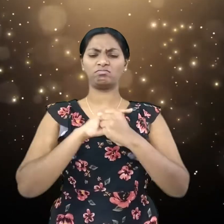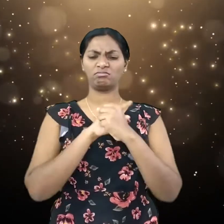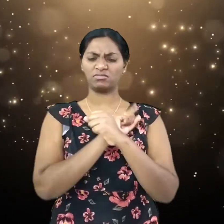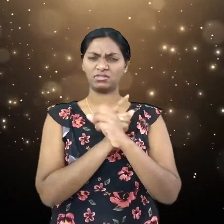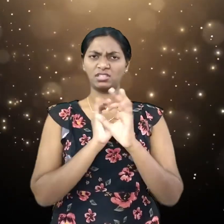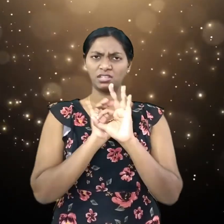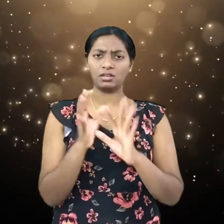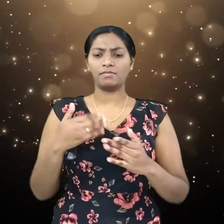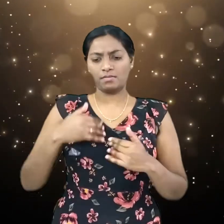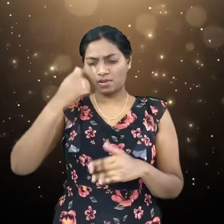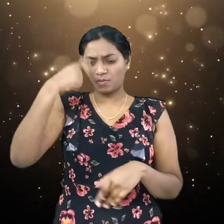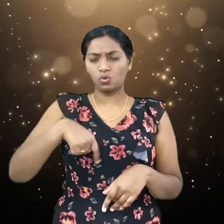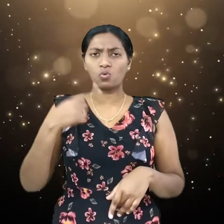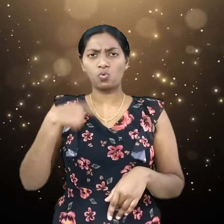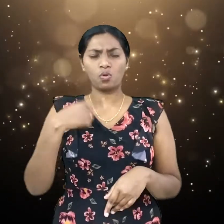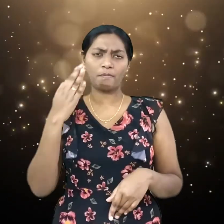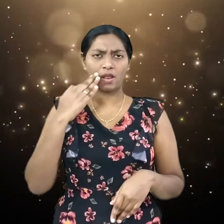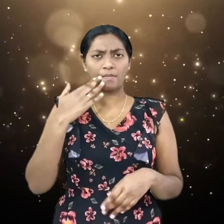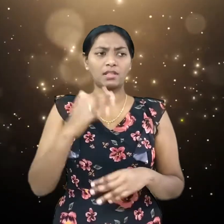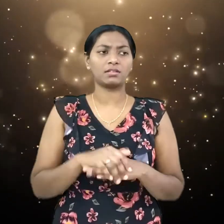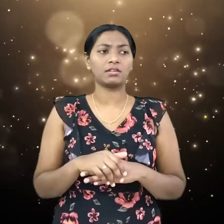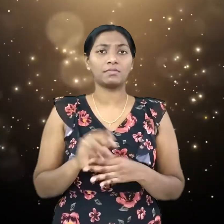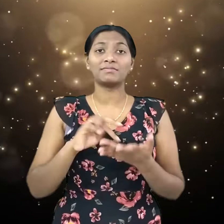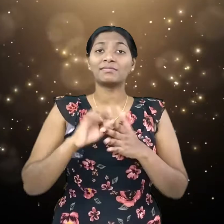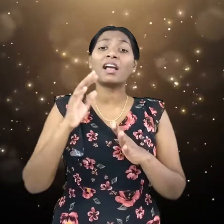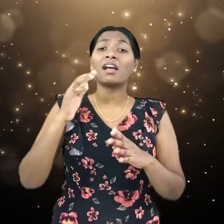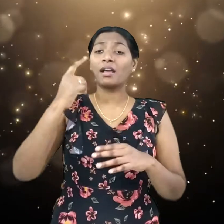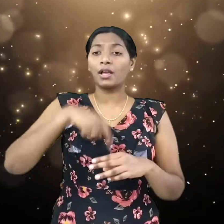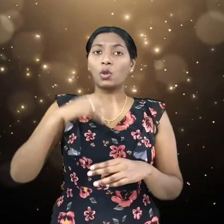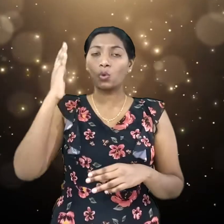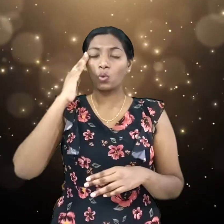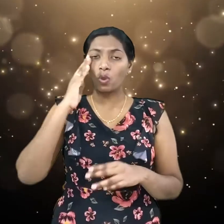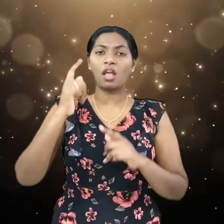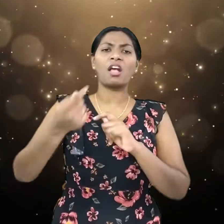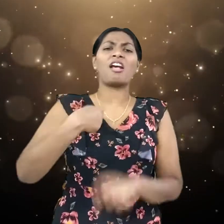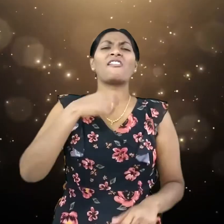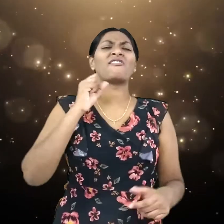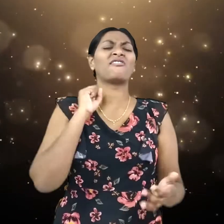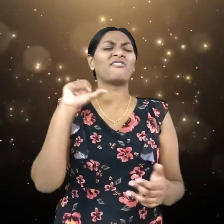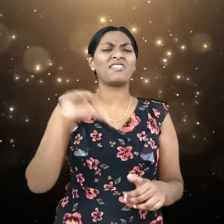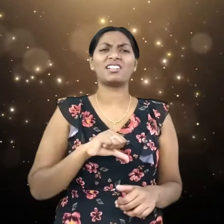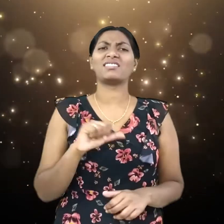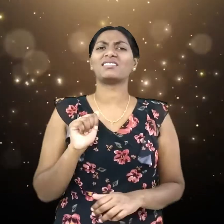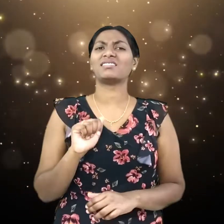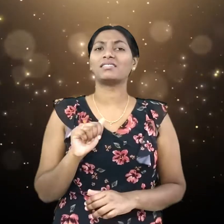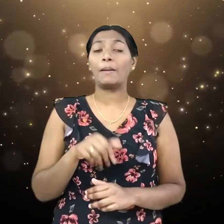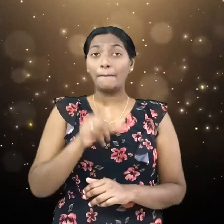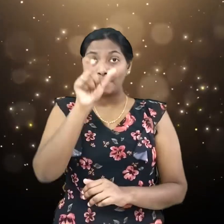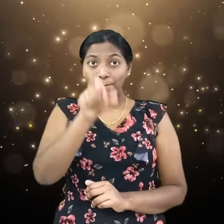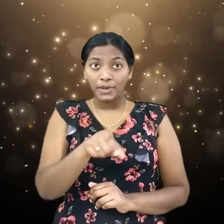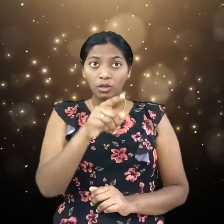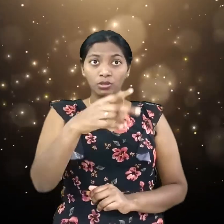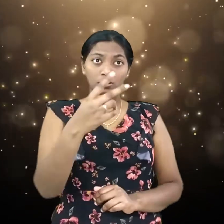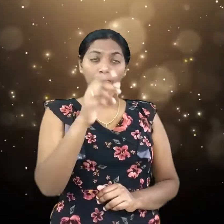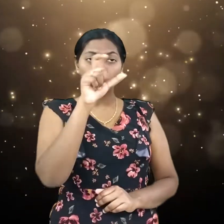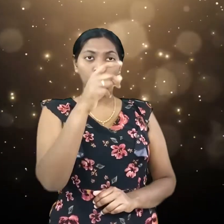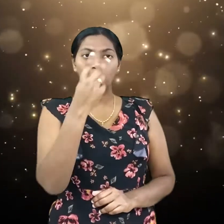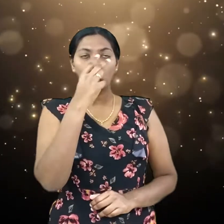मुझे पता है मैं कौन हूं, यही कारण कि मुझे हराना असंभव है। एक आदमी जो जानता है वो कौन है, वो बहुत खतरनाक